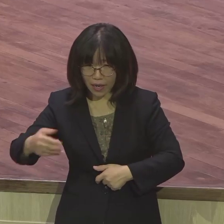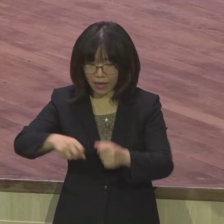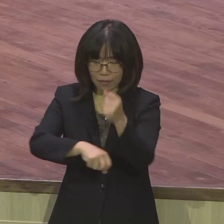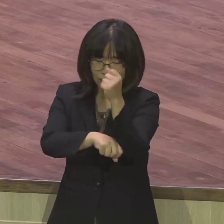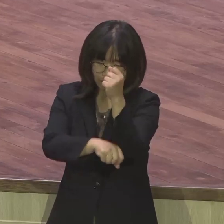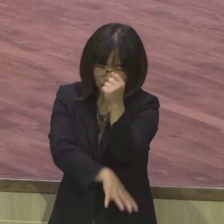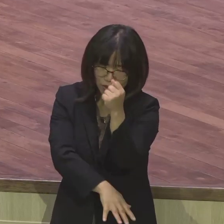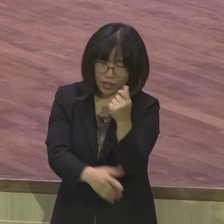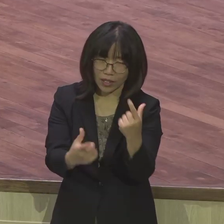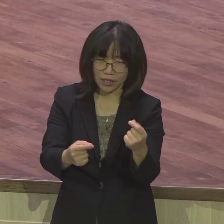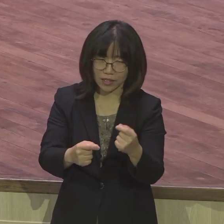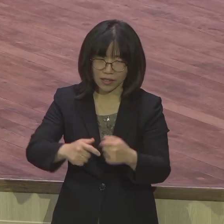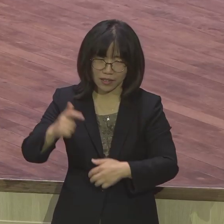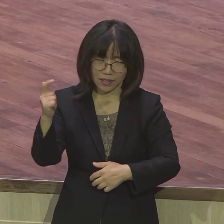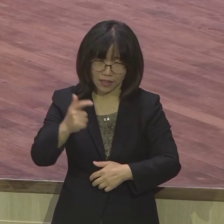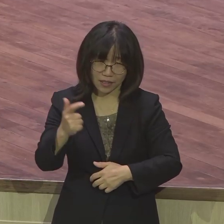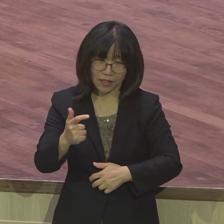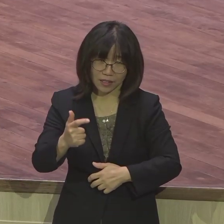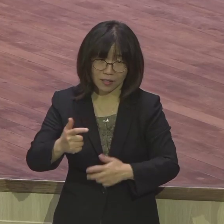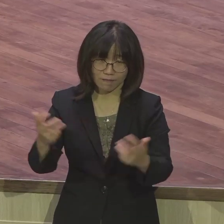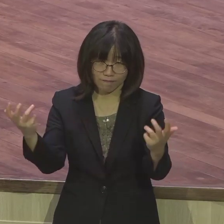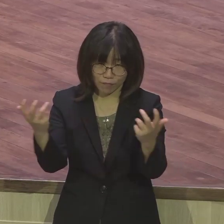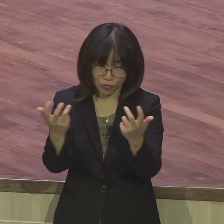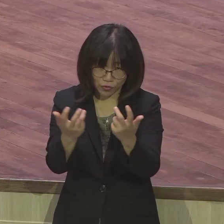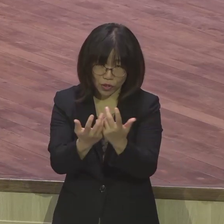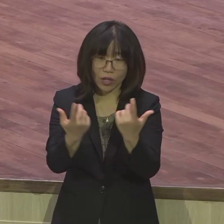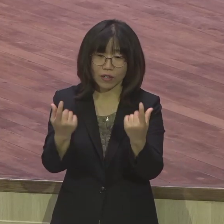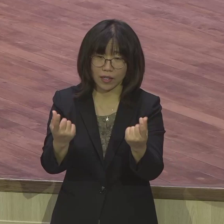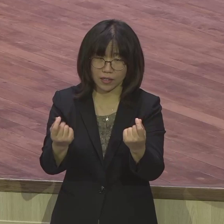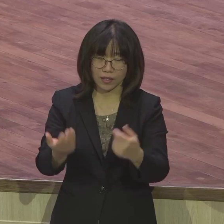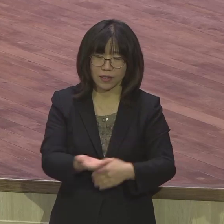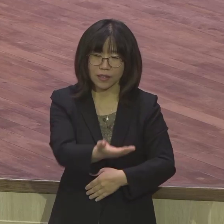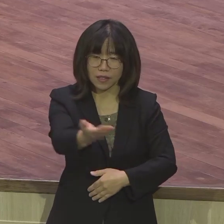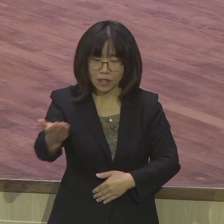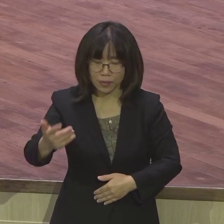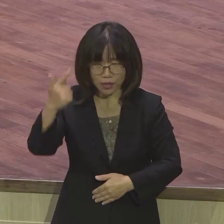그리스도의 복음의 비밀을 누릴 때 사실 우리가